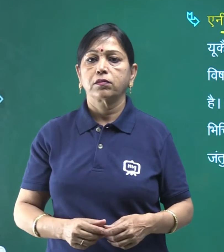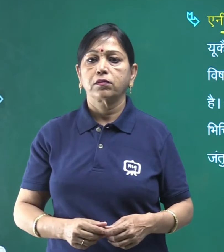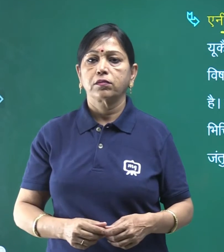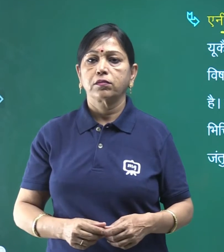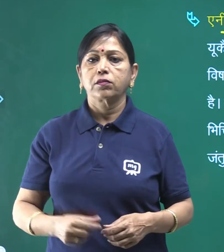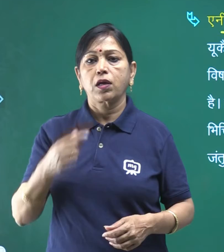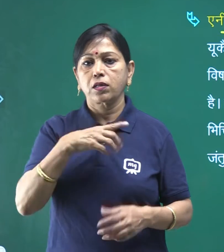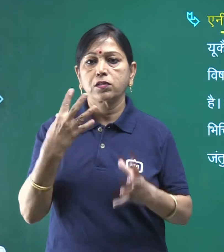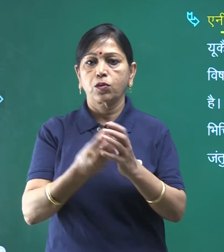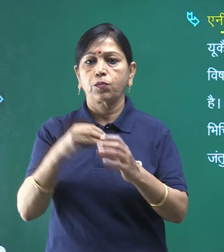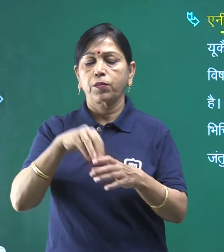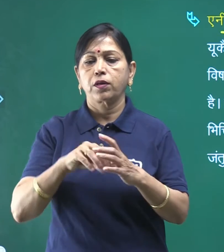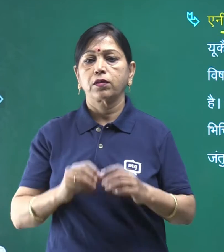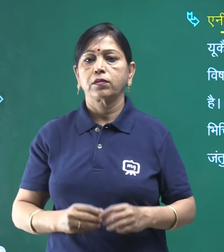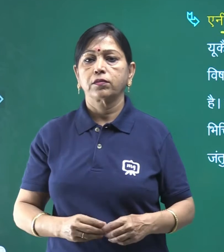इस वर्ग में